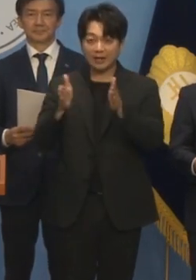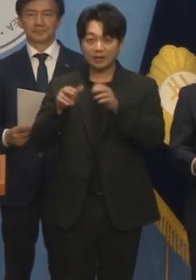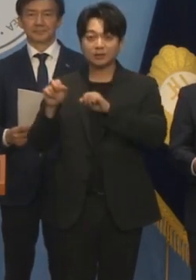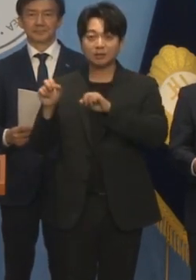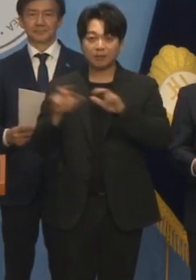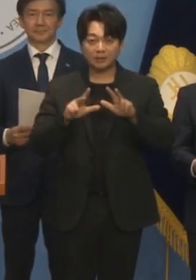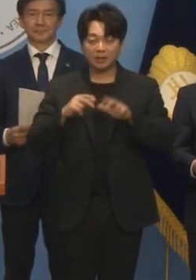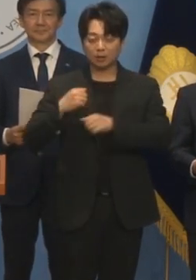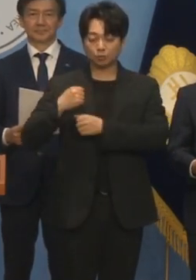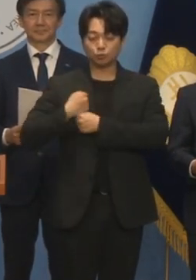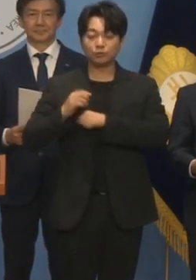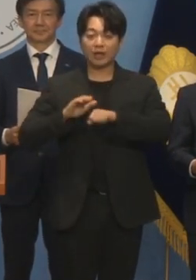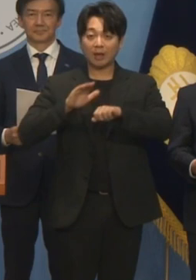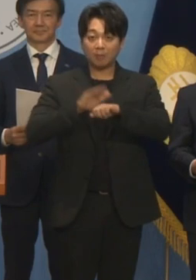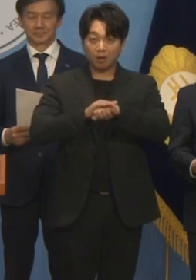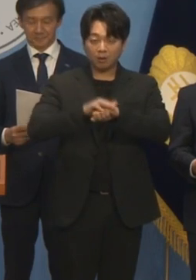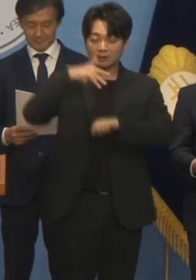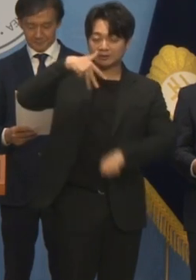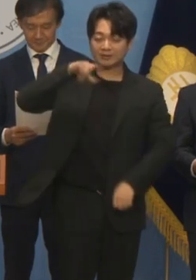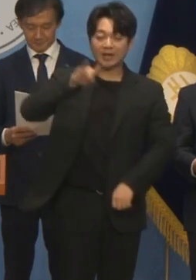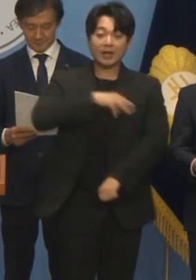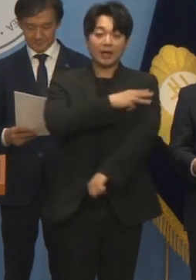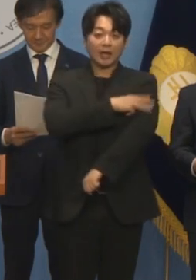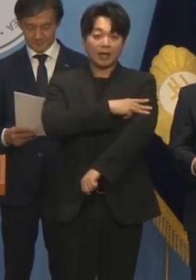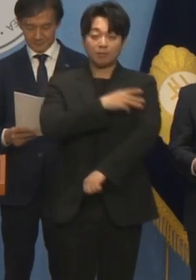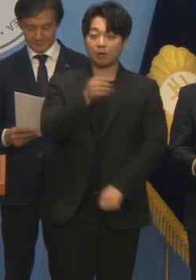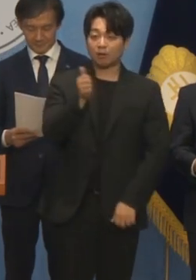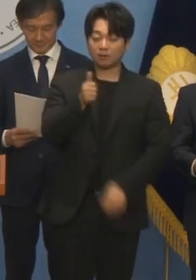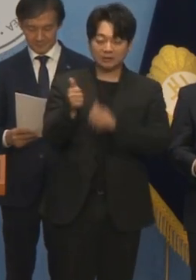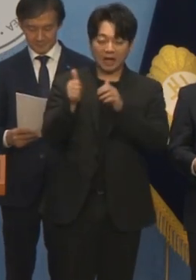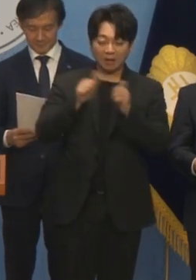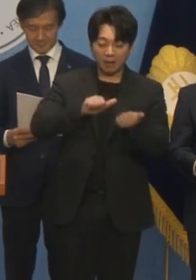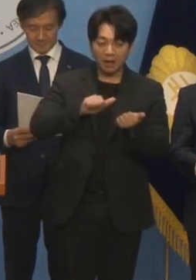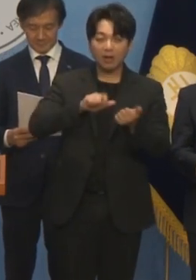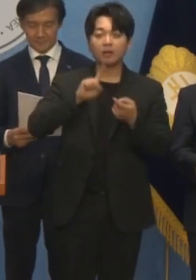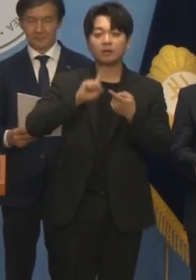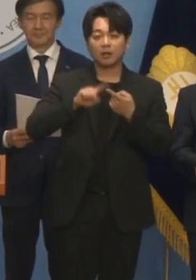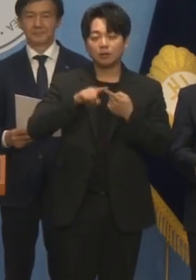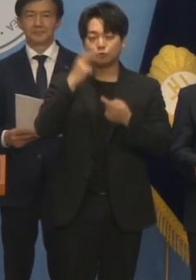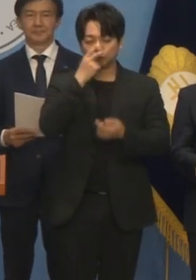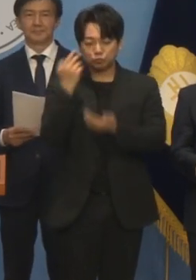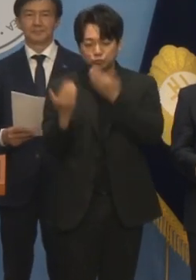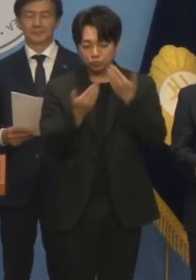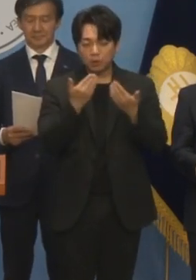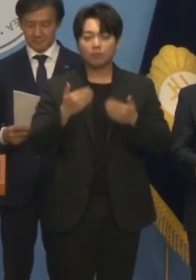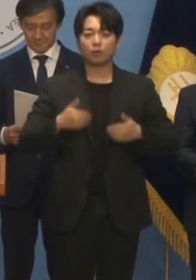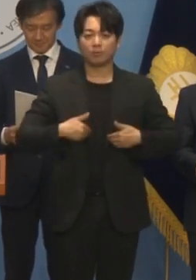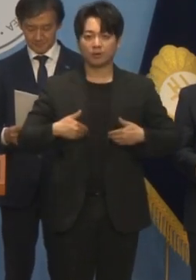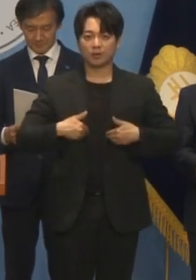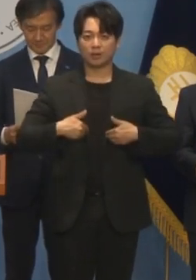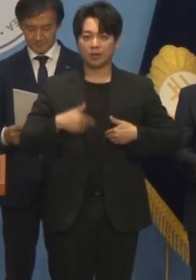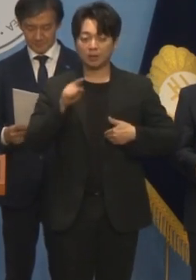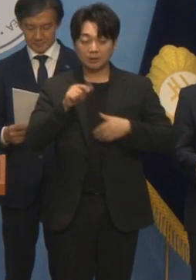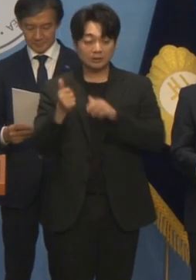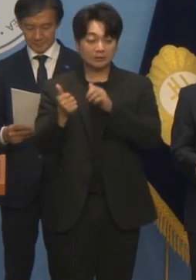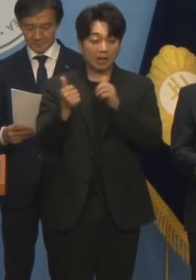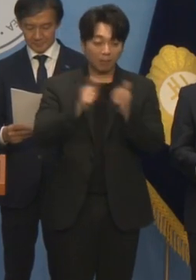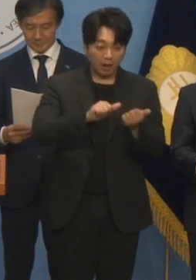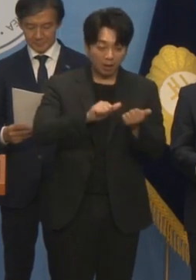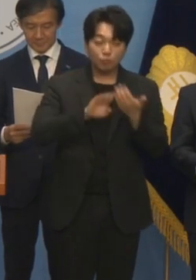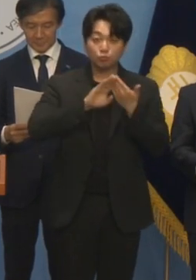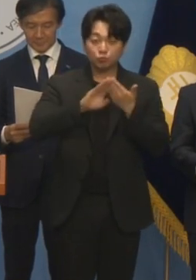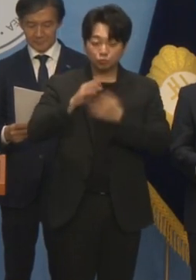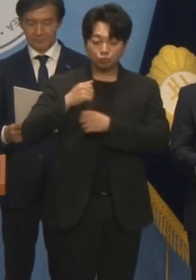특검법 처리를 제안합니다. 최혜병 사망과 이후 수사 과정에서 벌어진 일은 윤 대통령